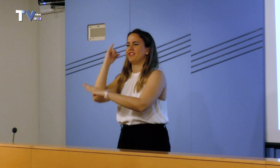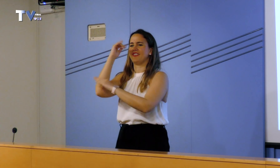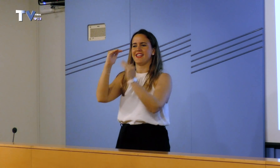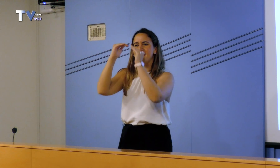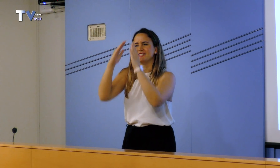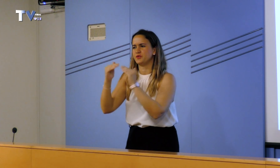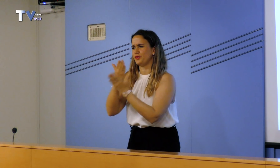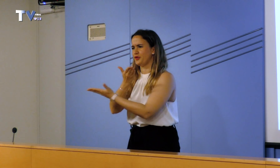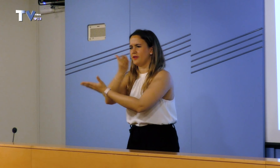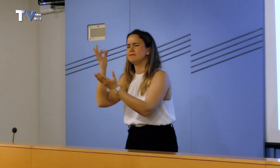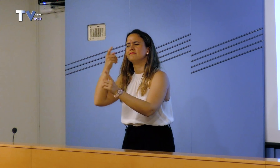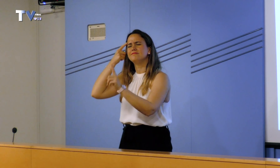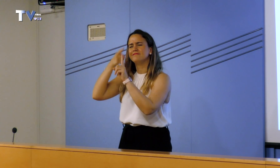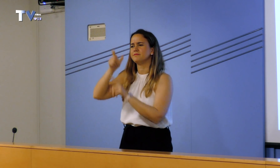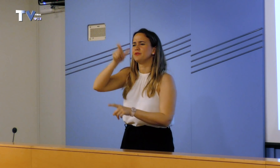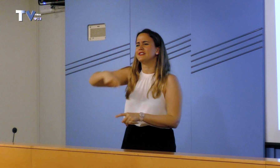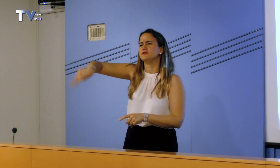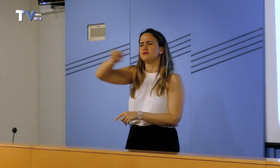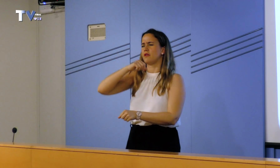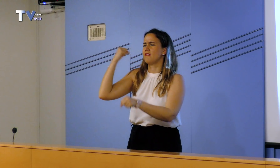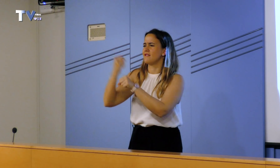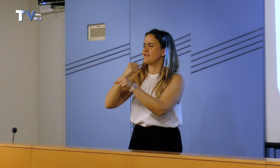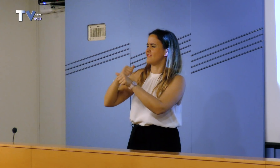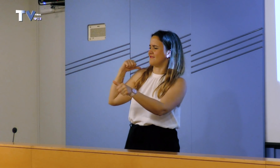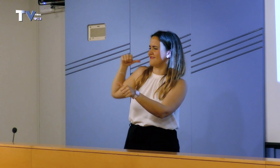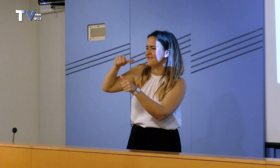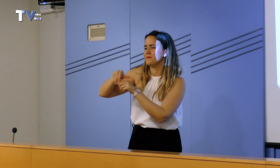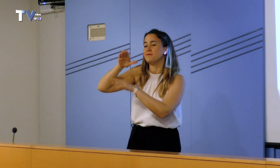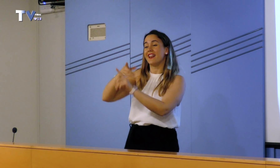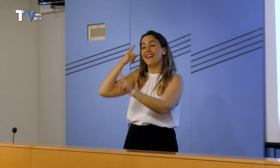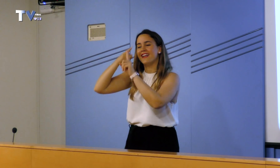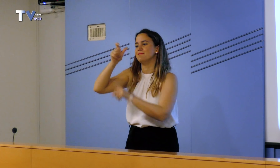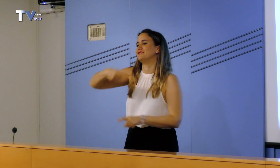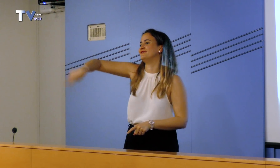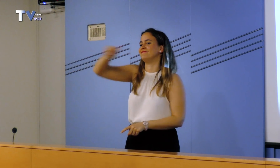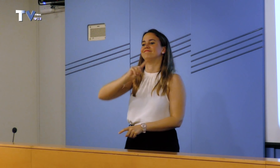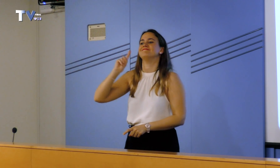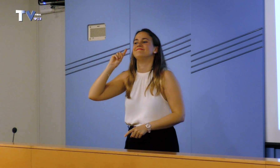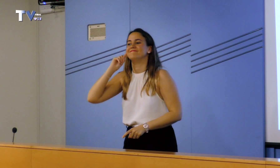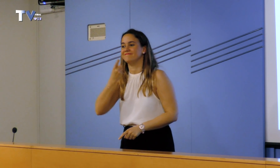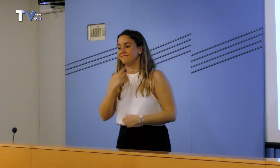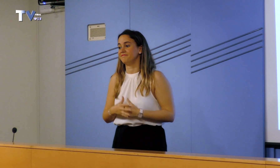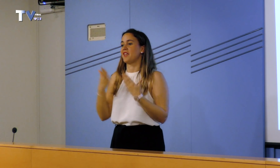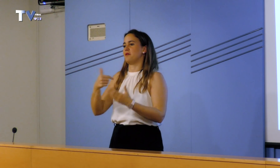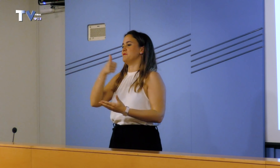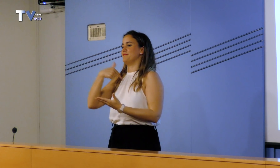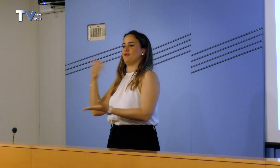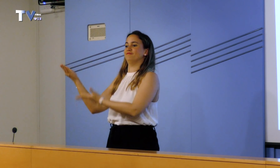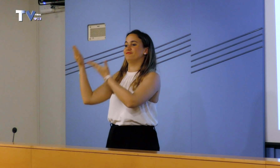persones, entitats i institucions amb l'objectiu, no, de treballar dins l'àmbit associatiu a favor de les